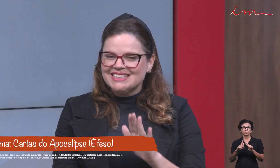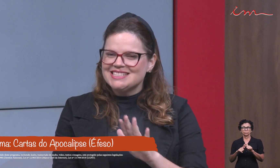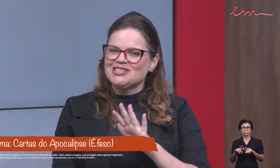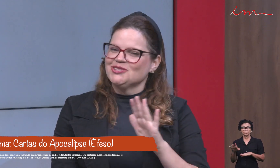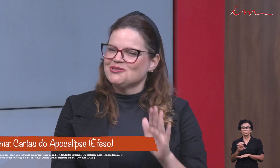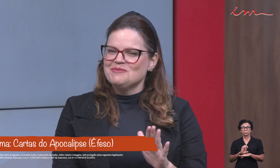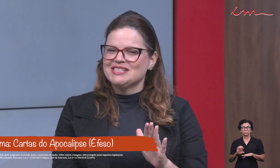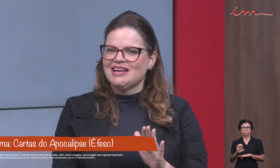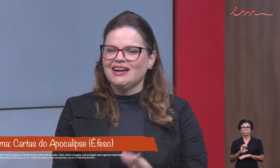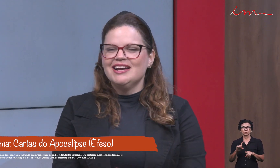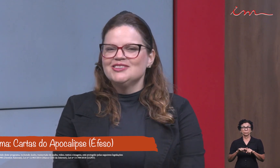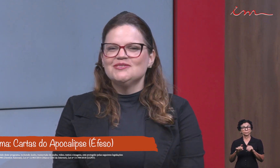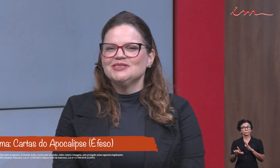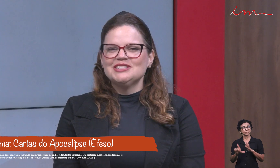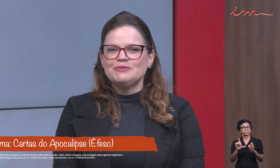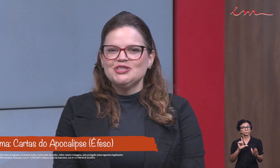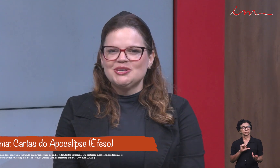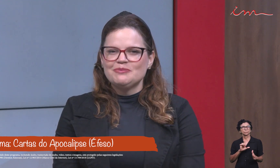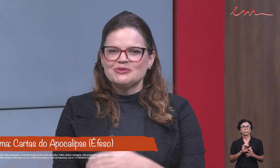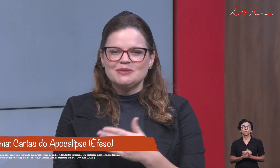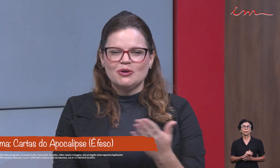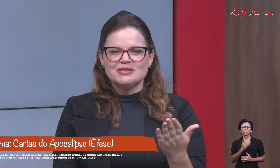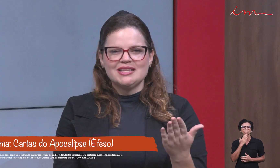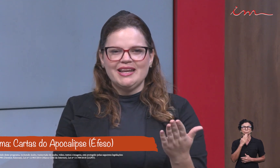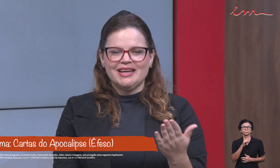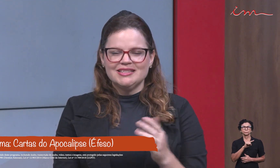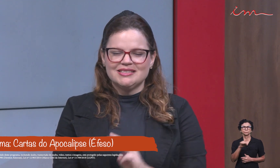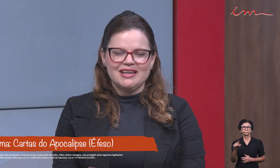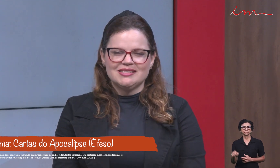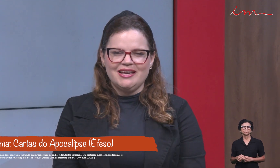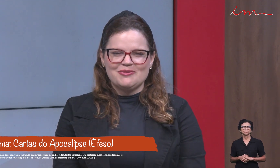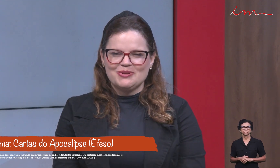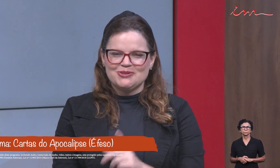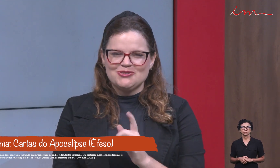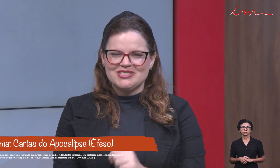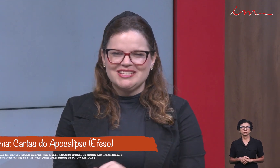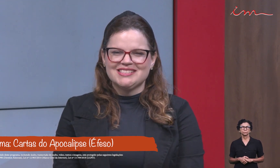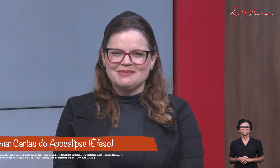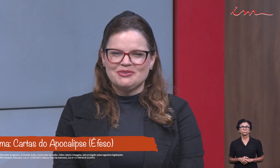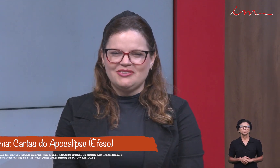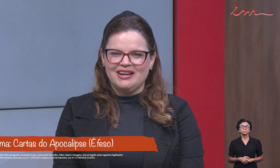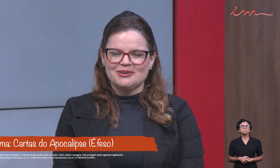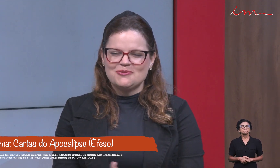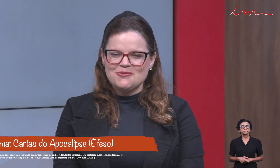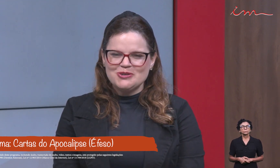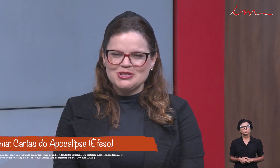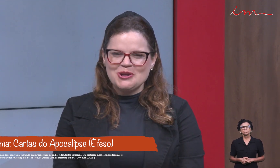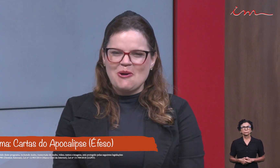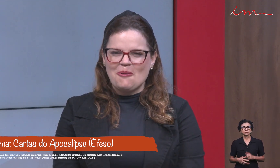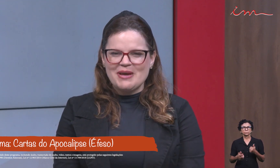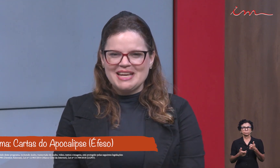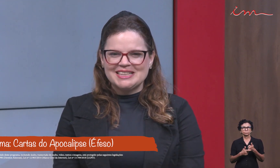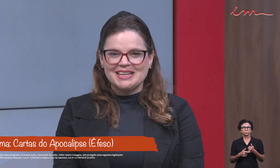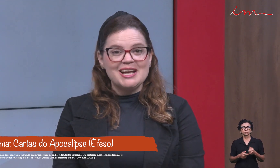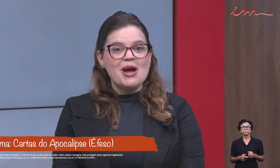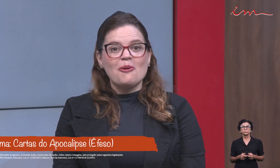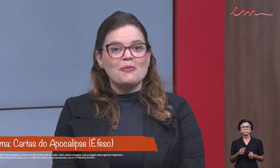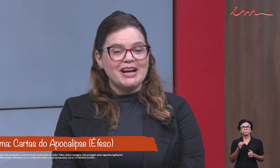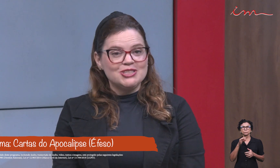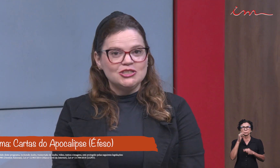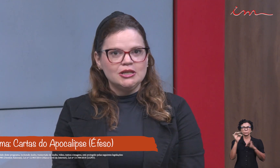mas antes da gente começar, já vou pedir aqui para os irmãos darem aqueles 3C que o pastor Josias sempre fala: curte,